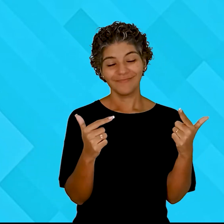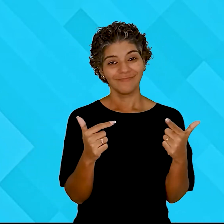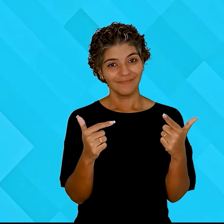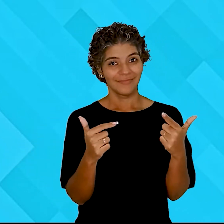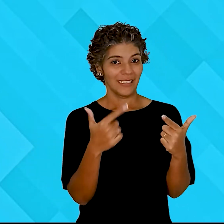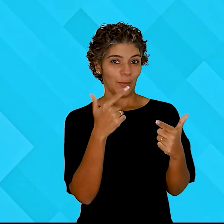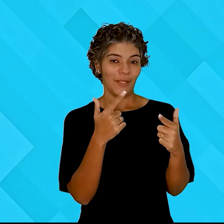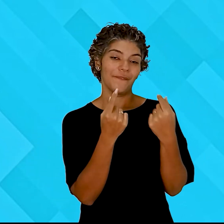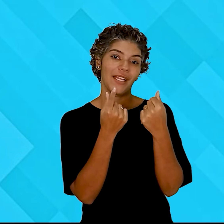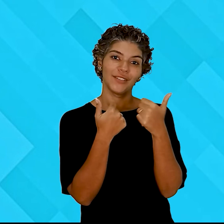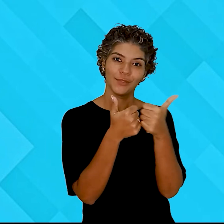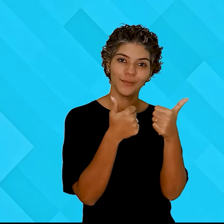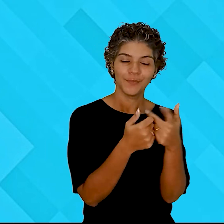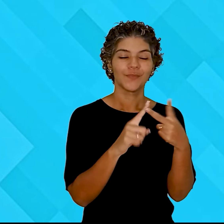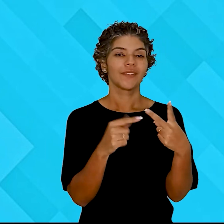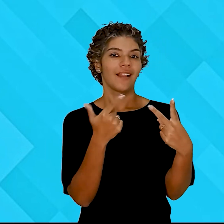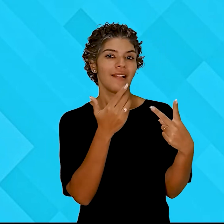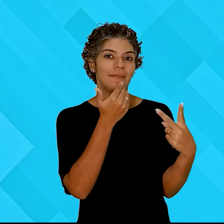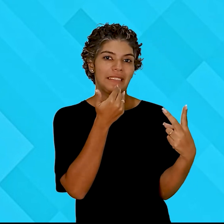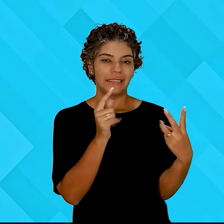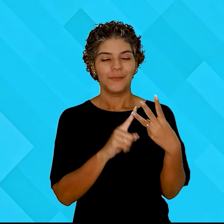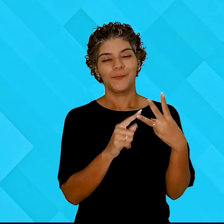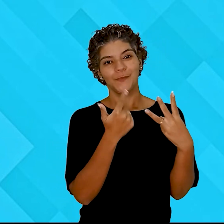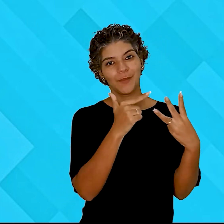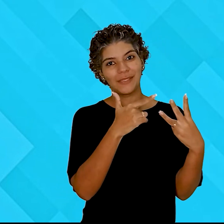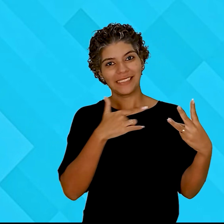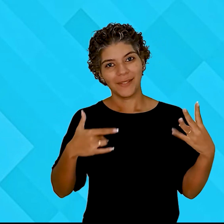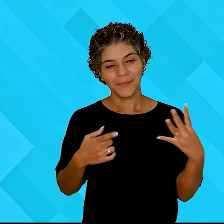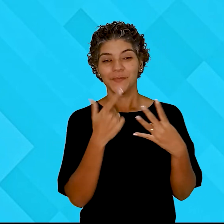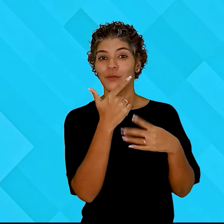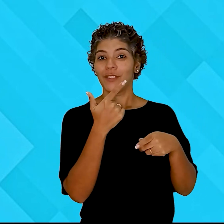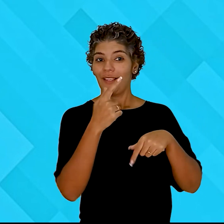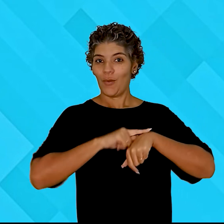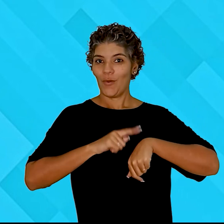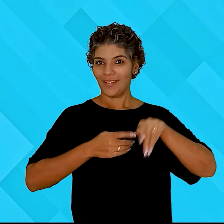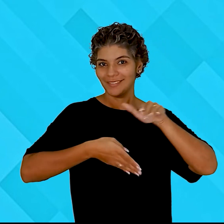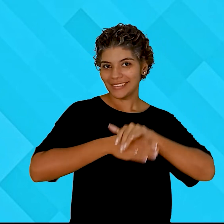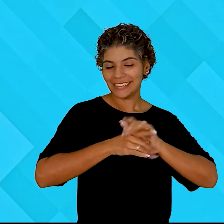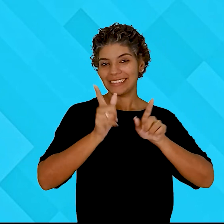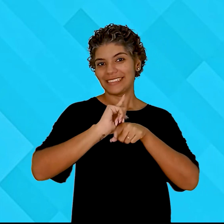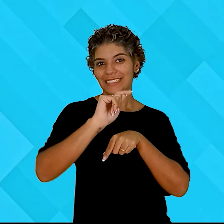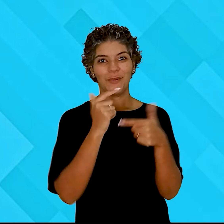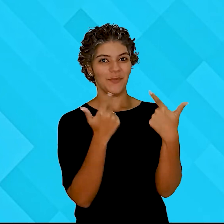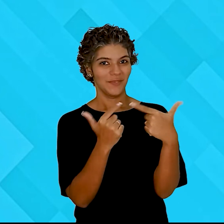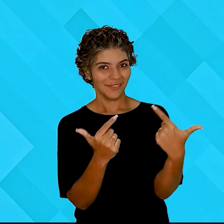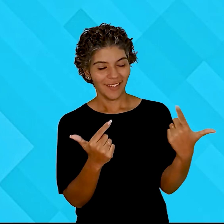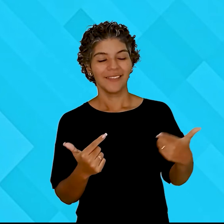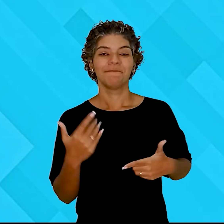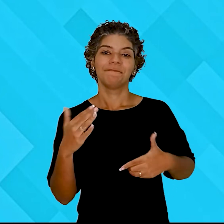vale alimentação, você não vai ter horário de entrada e não vai ter horário de saída. Talvez você tenha que fazer mais de uma função que não estava